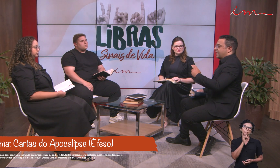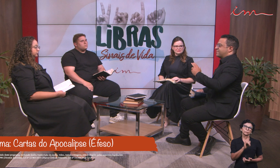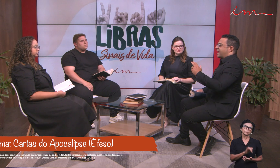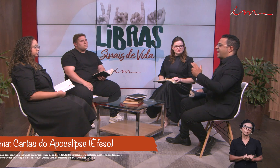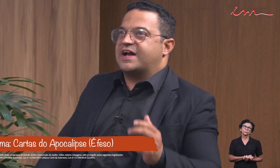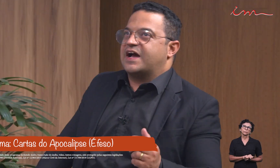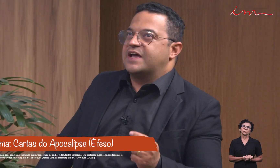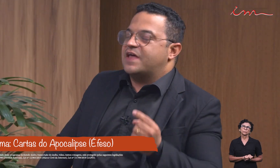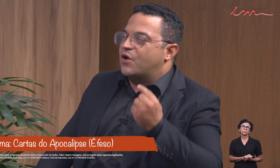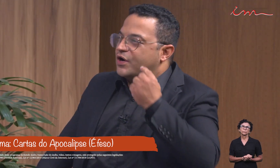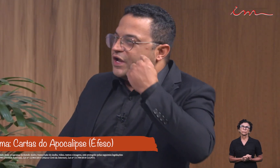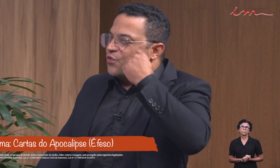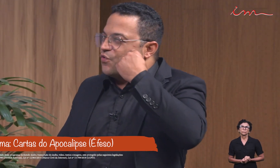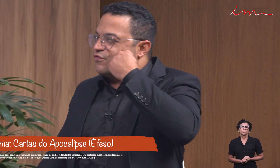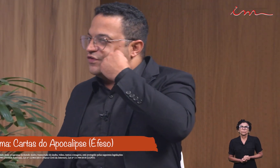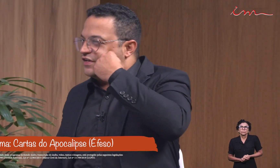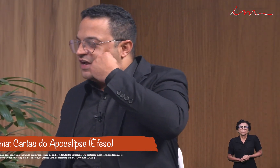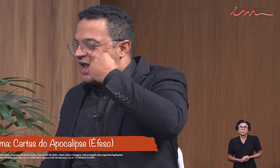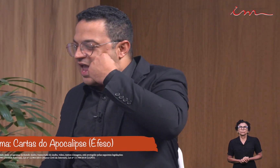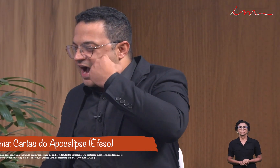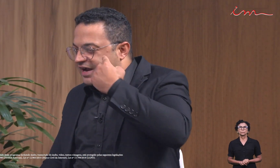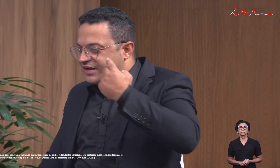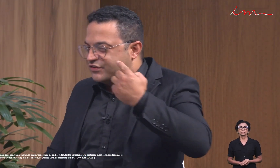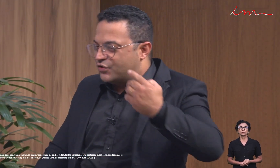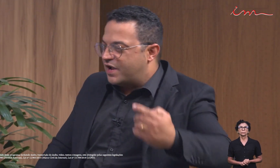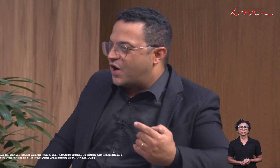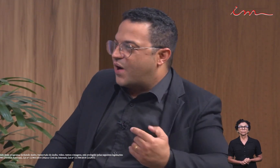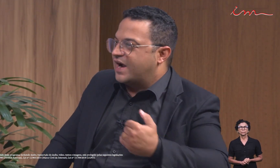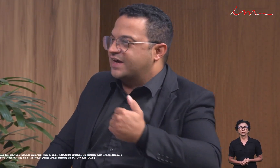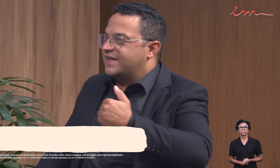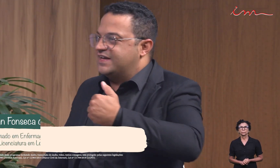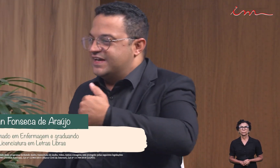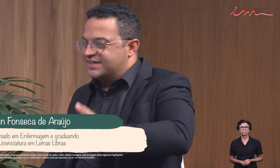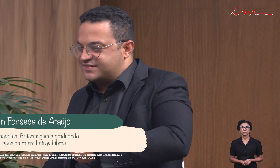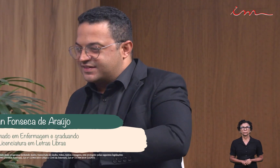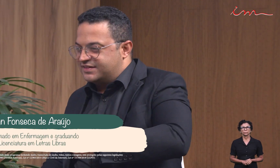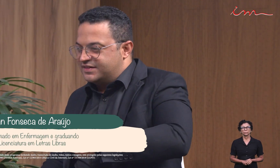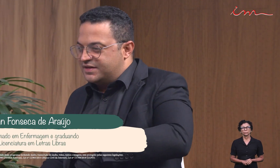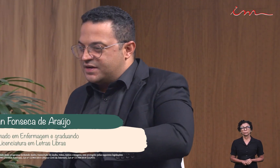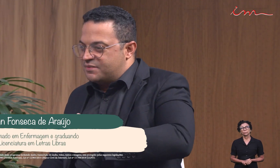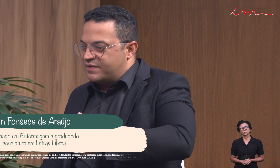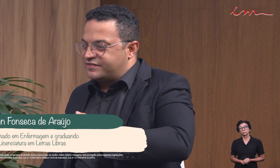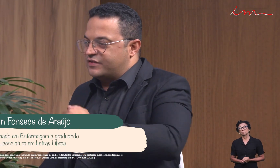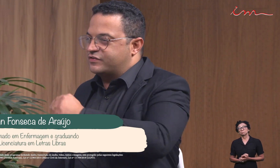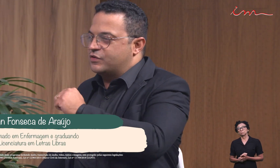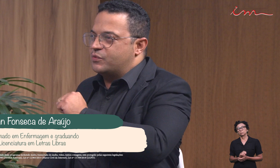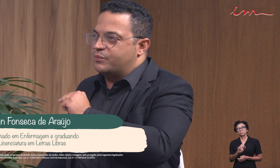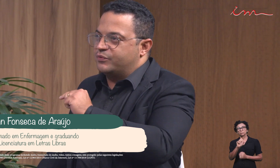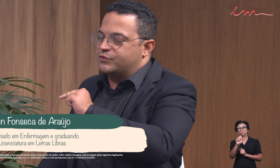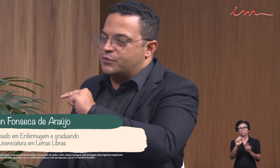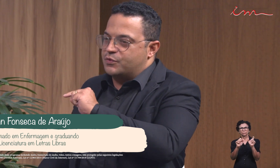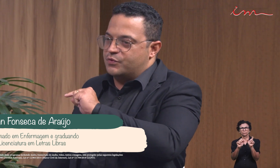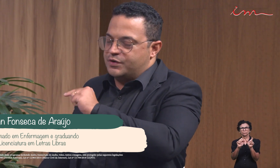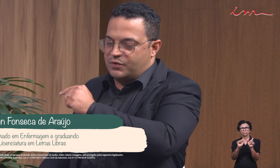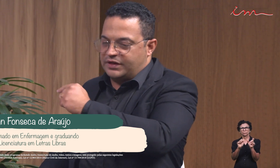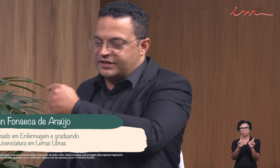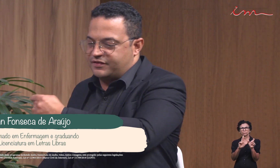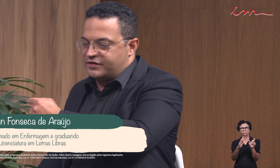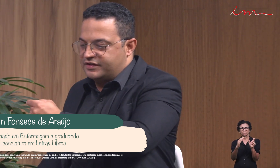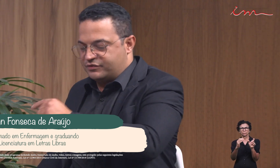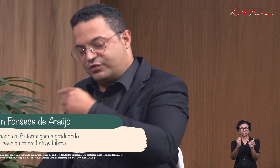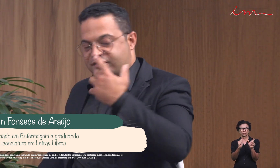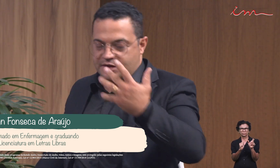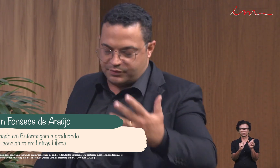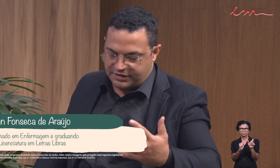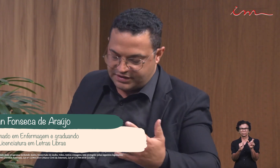usa a palavra arca, aí na hora eu confundi. É a arca de Noé ou a arca da aliança? Mas aí se o irmão está